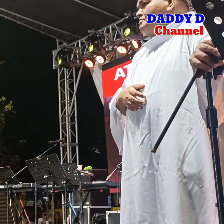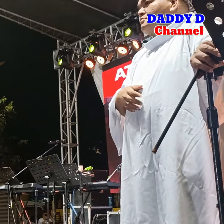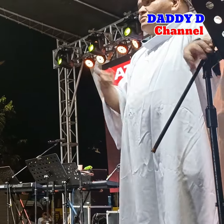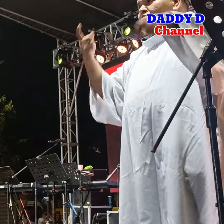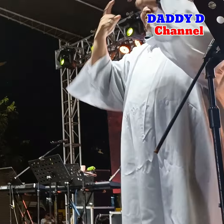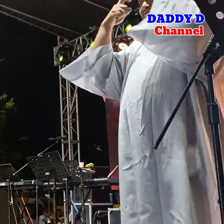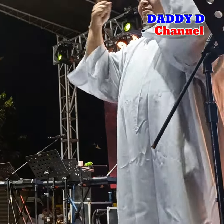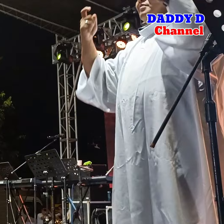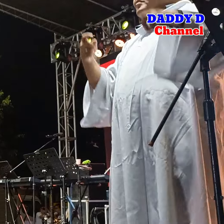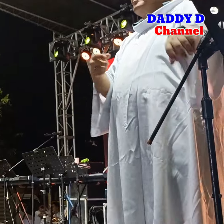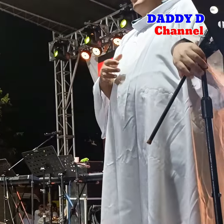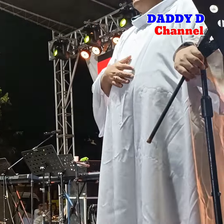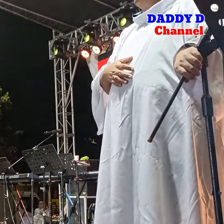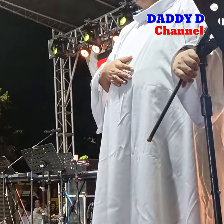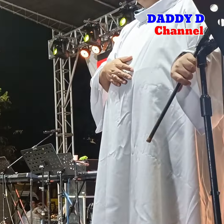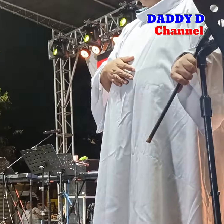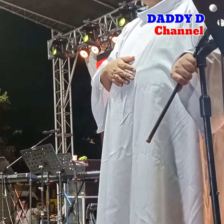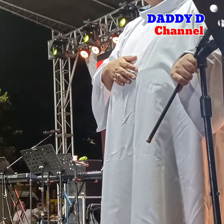Pangarap niya para sa atin?